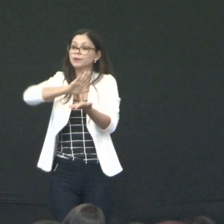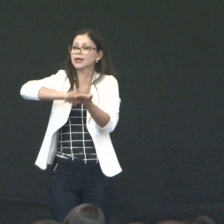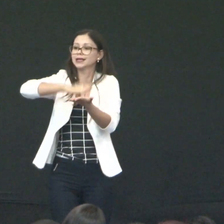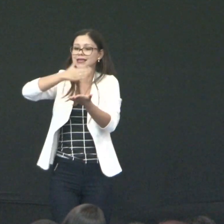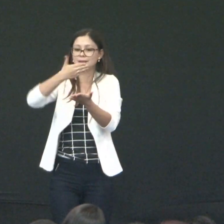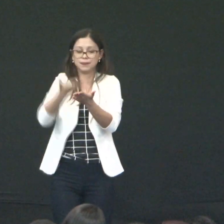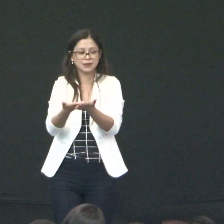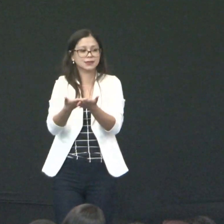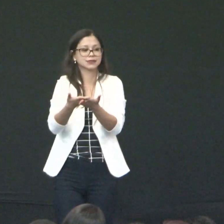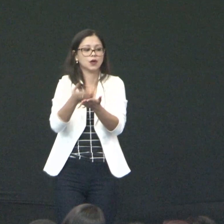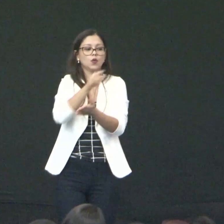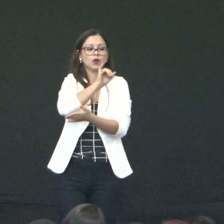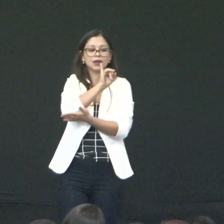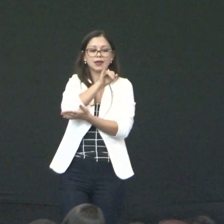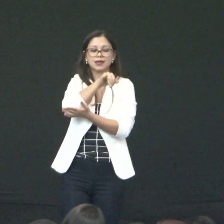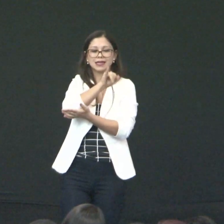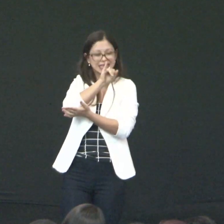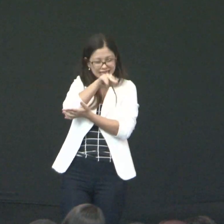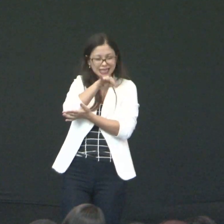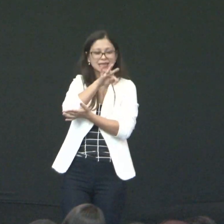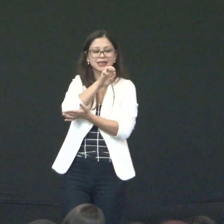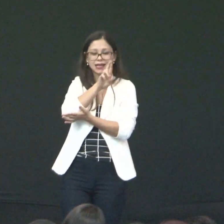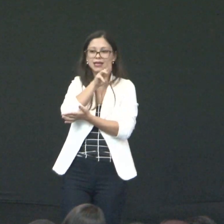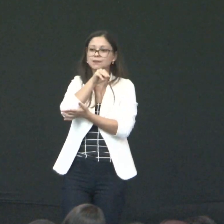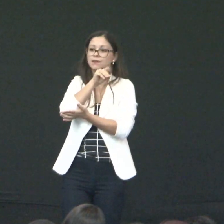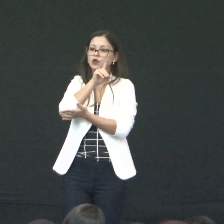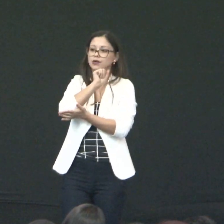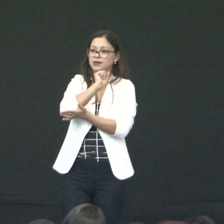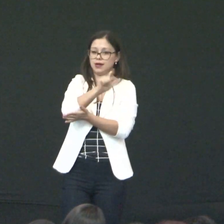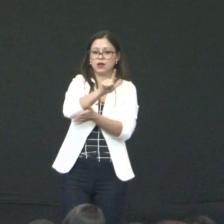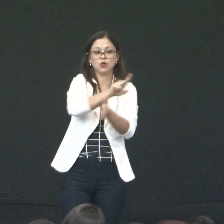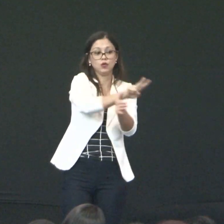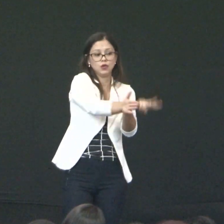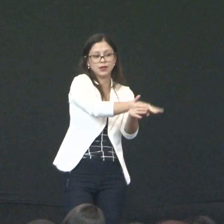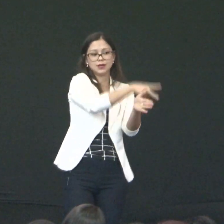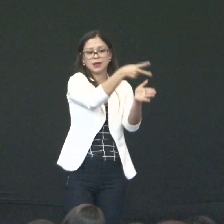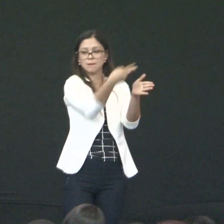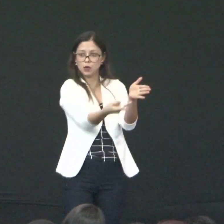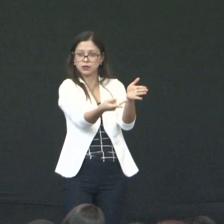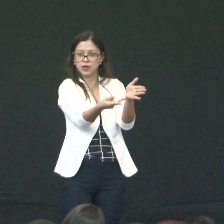dessas diferenças entre a interpretação intermodal